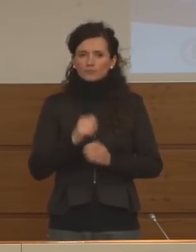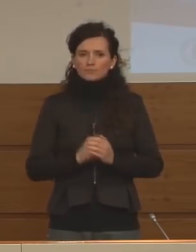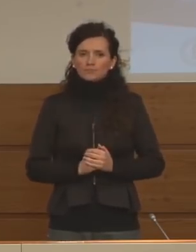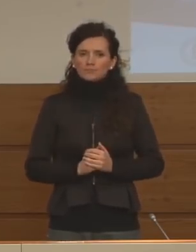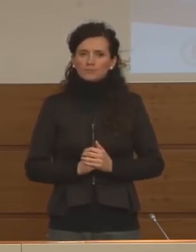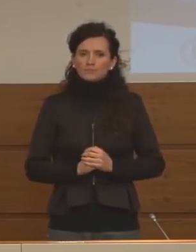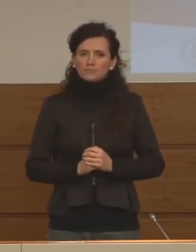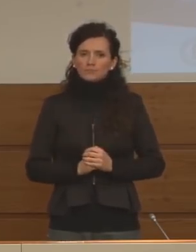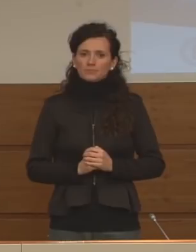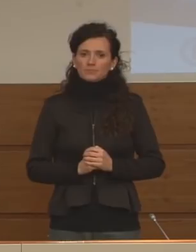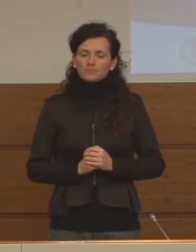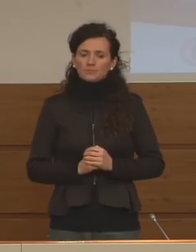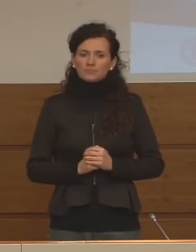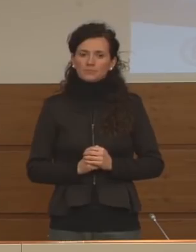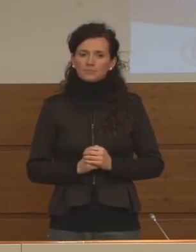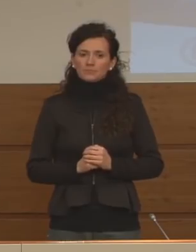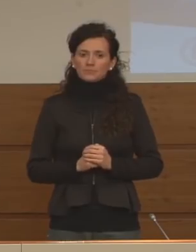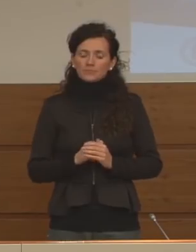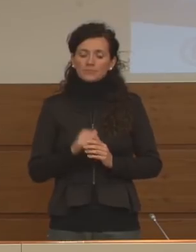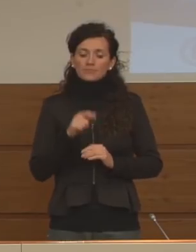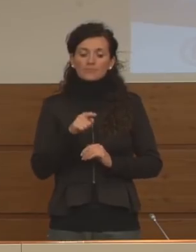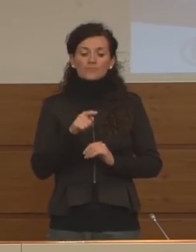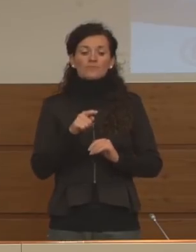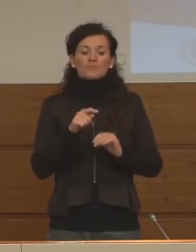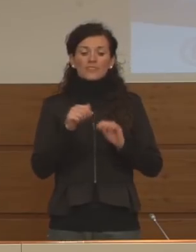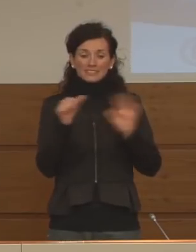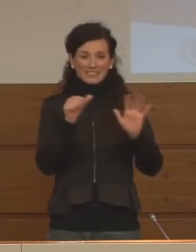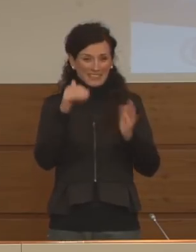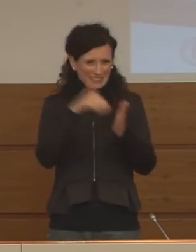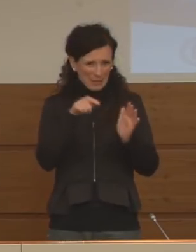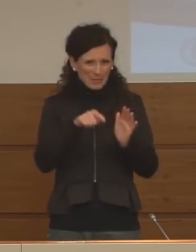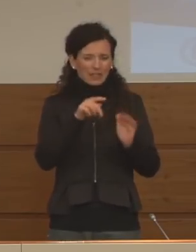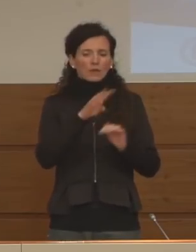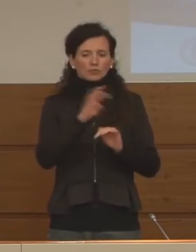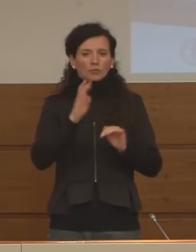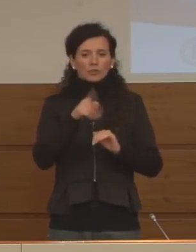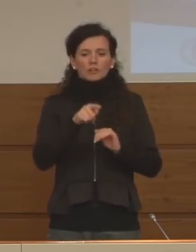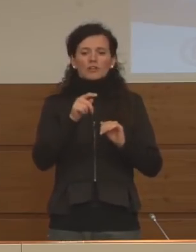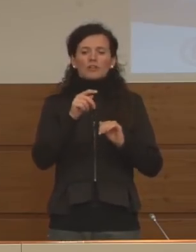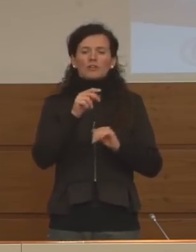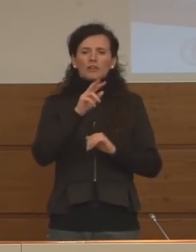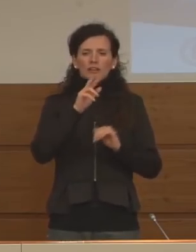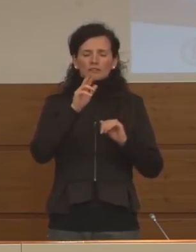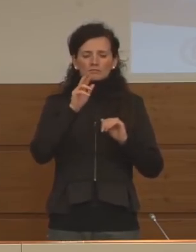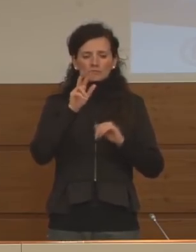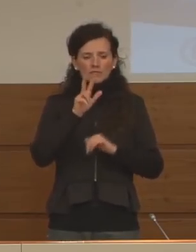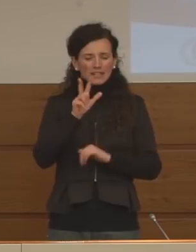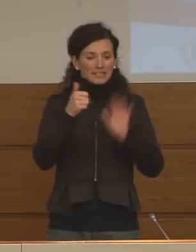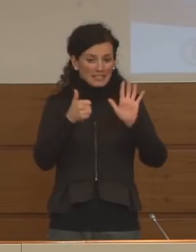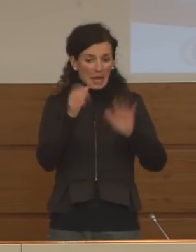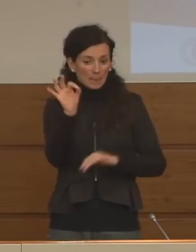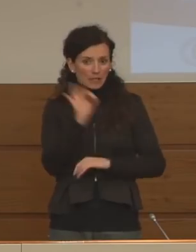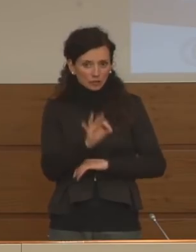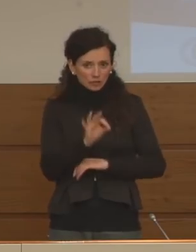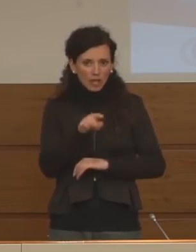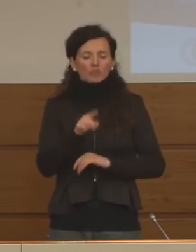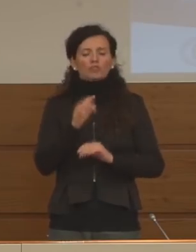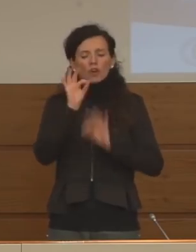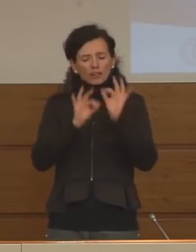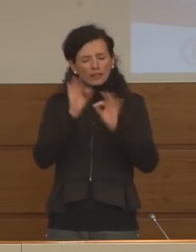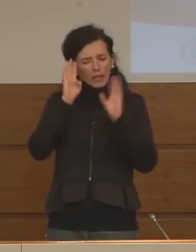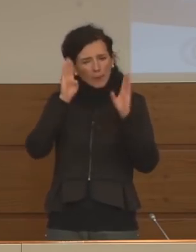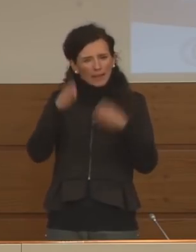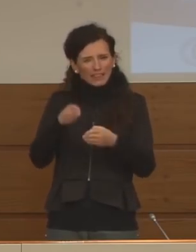di cui il 6 per cento cioè 3732 in terapia intensiva